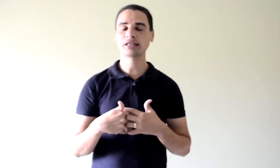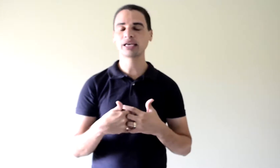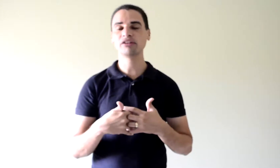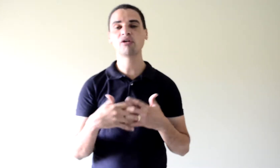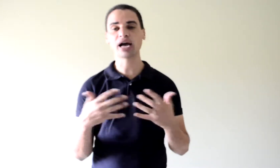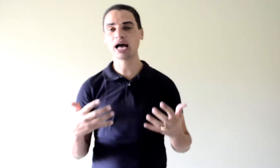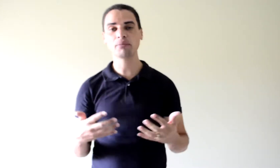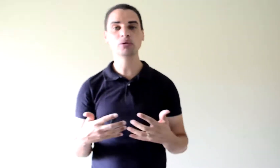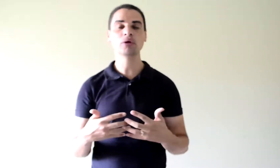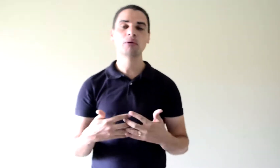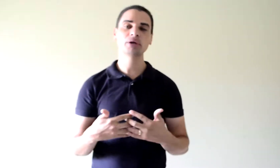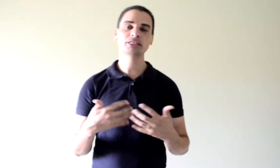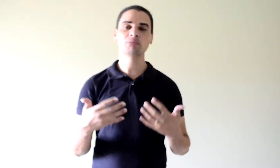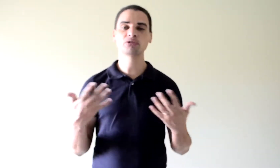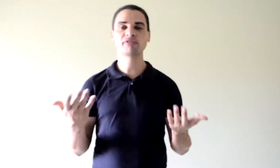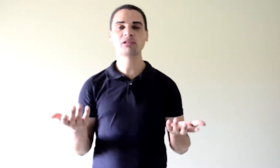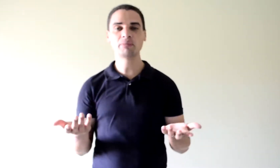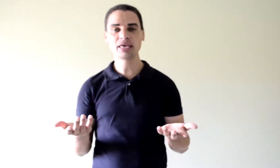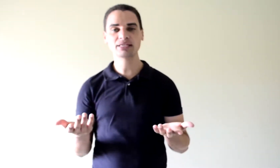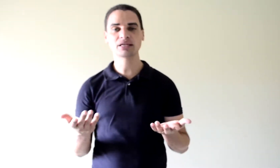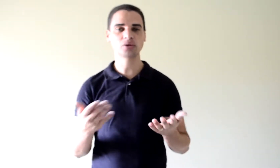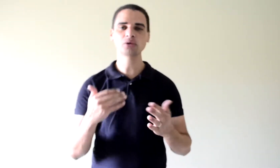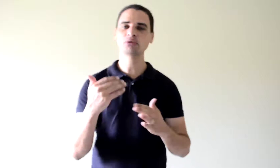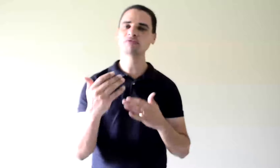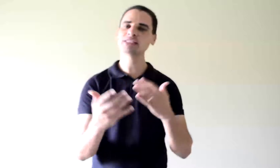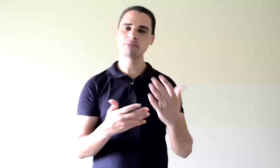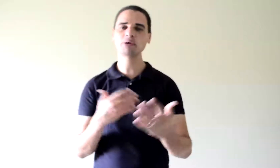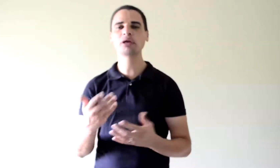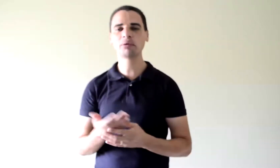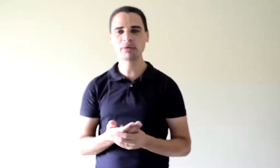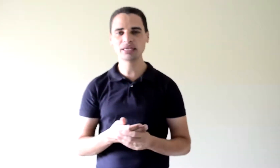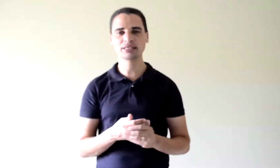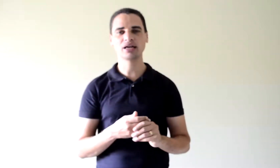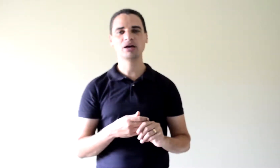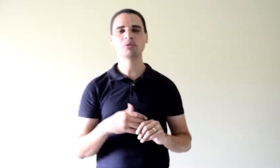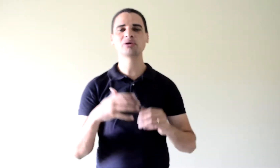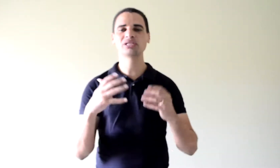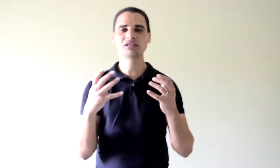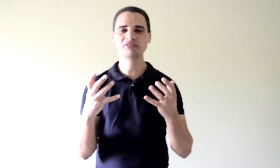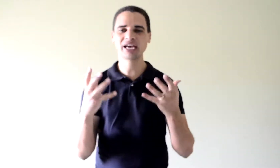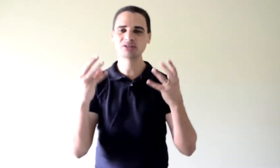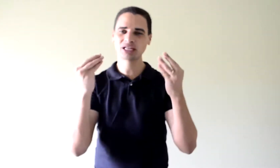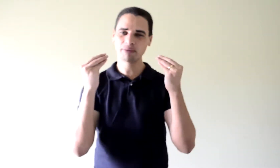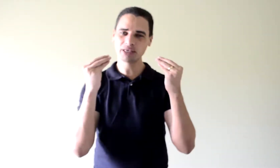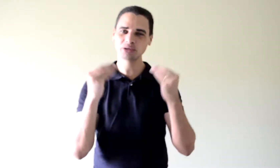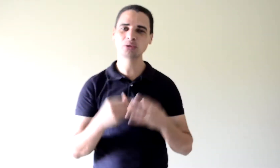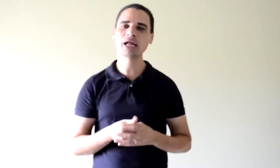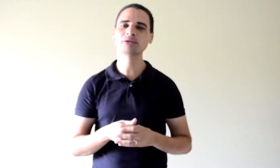daquele vocábulo. Por exemplo, se eu falo mesa, todo mundo vai saber o que é uma mesa, porque o significado já está bem estruturado na